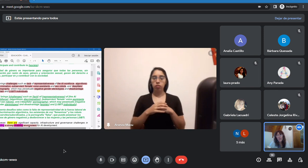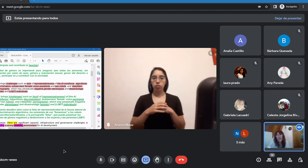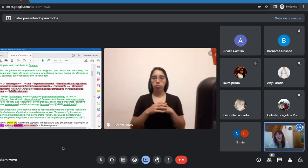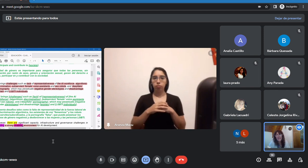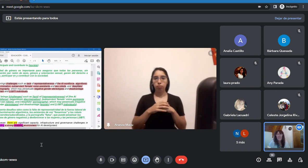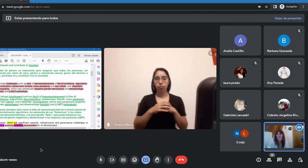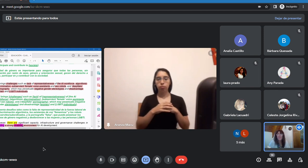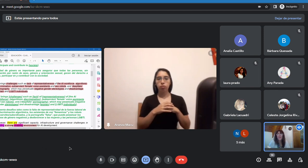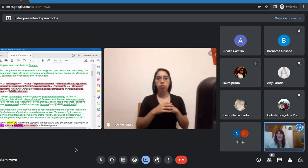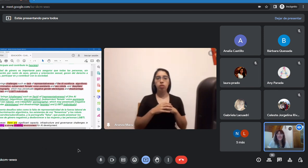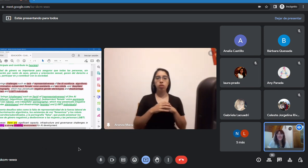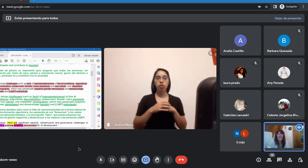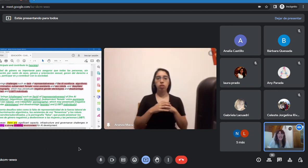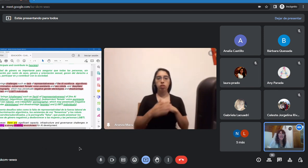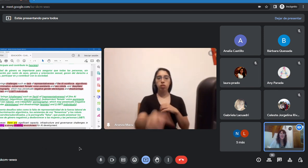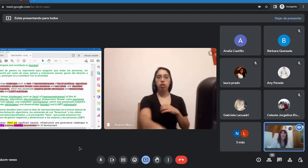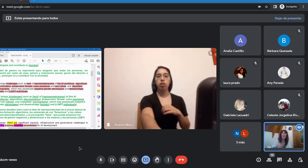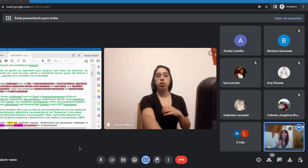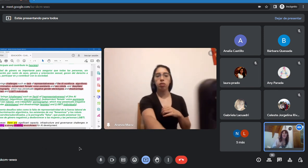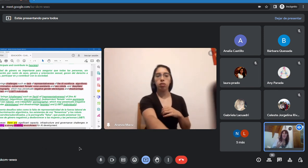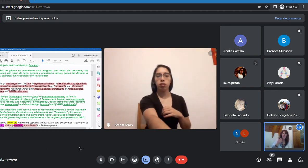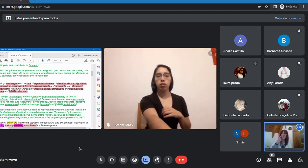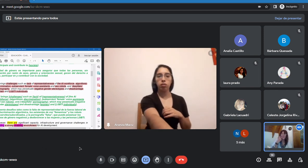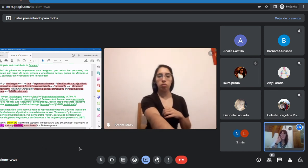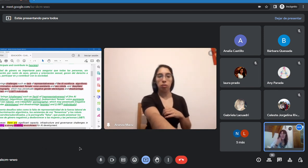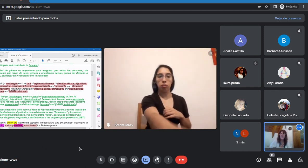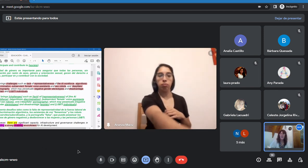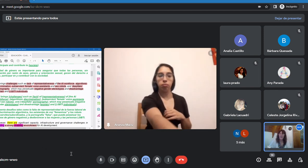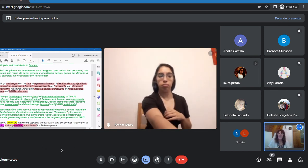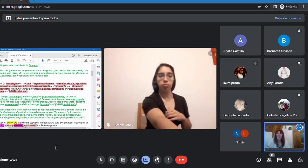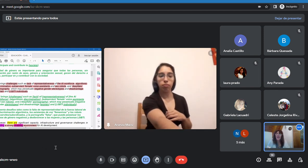o qué también podría ser en el caso que no encontremos, ¿sí?